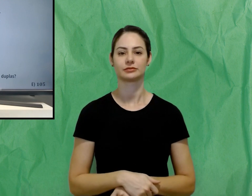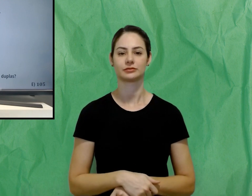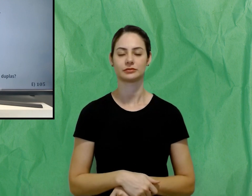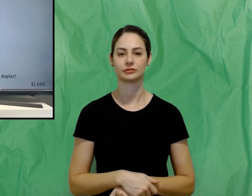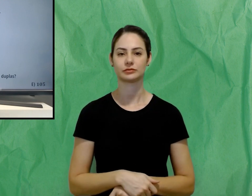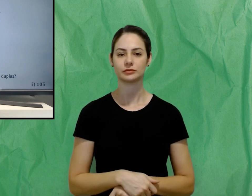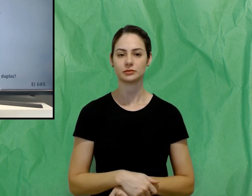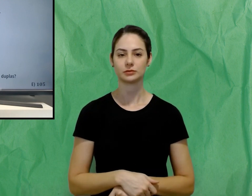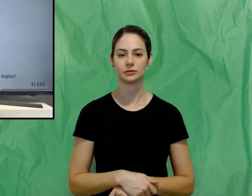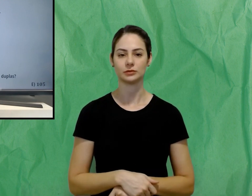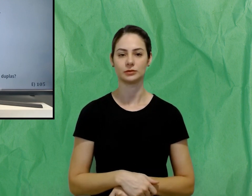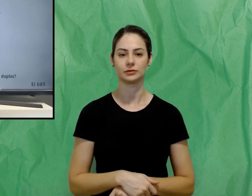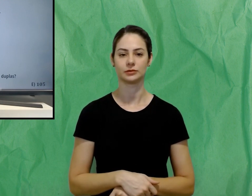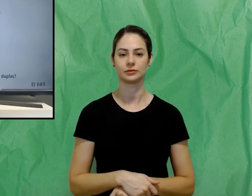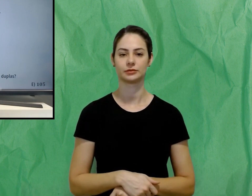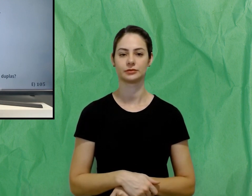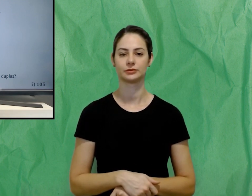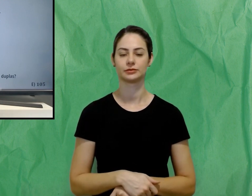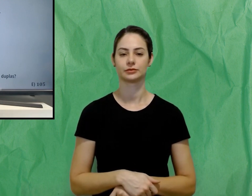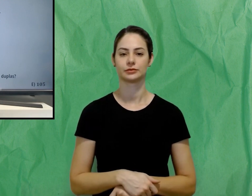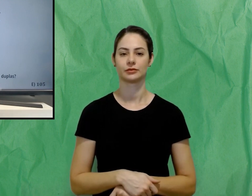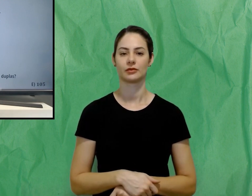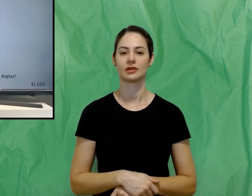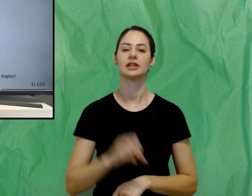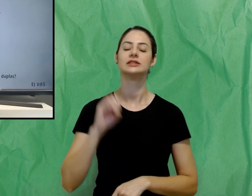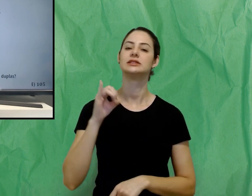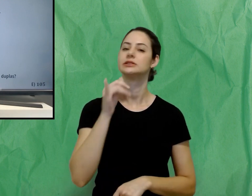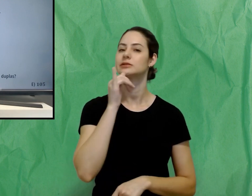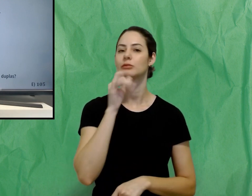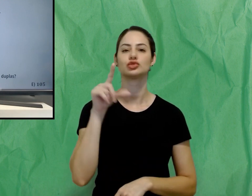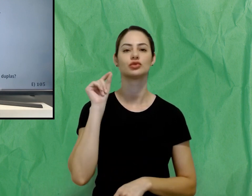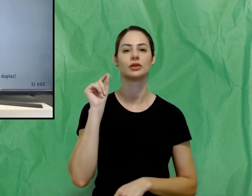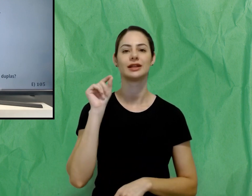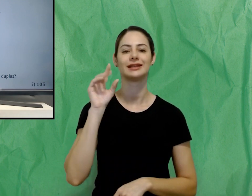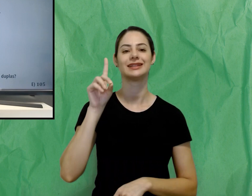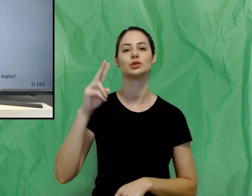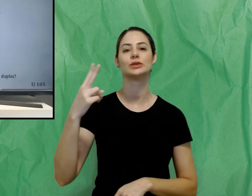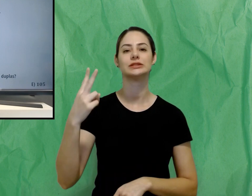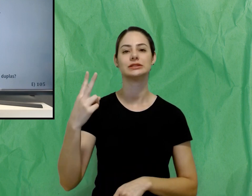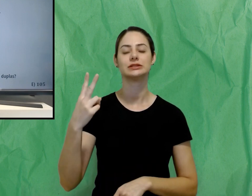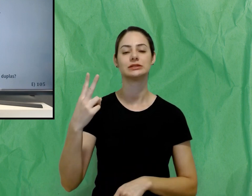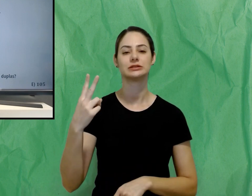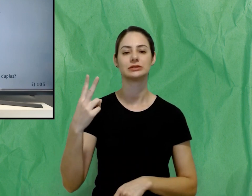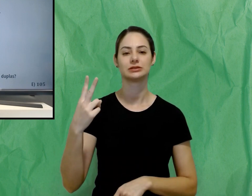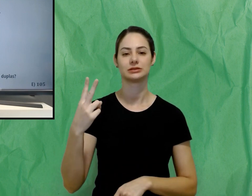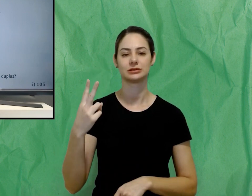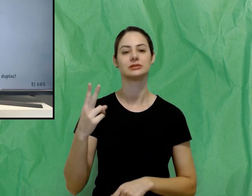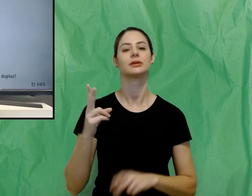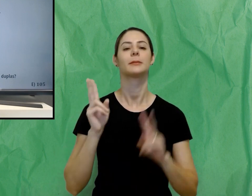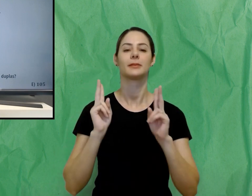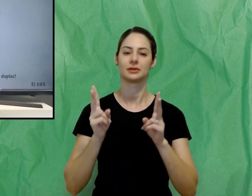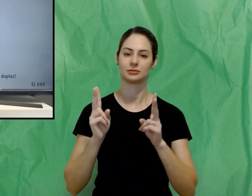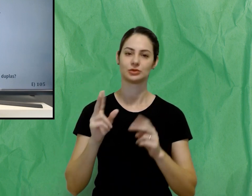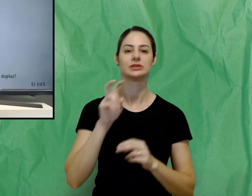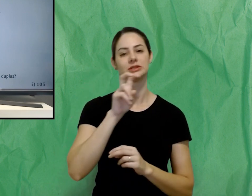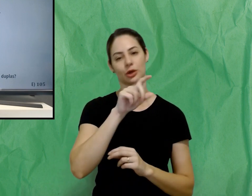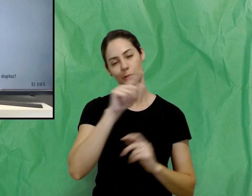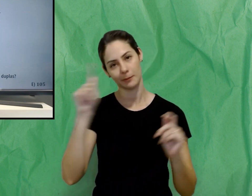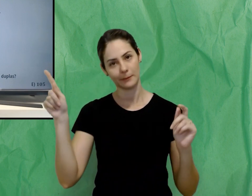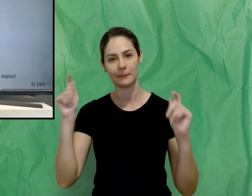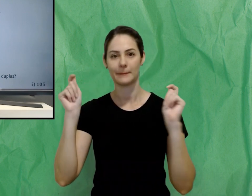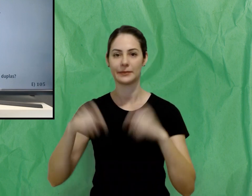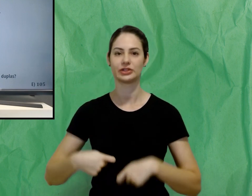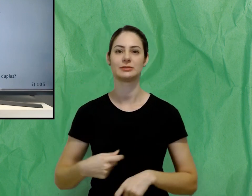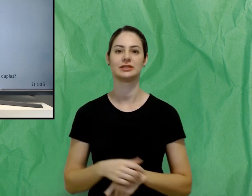Agora, e se a gente escolhesse aqui, por exemplo, D2? Continuaríamos aqui com 5 possibilidades. Então,